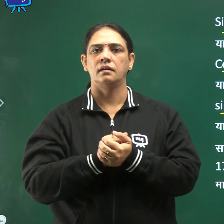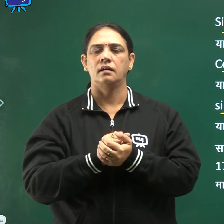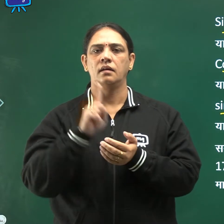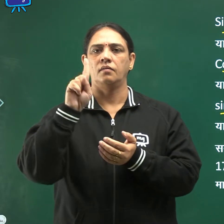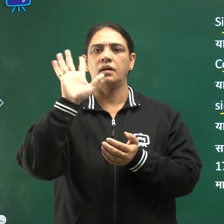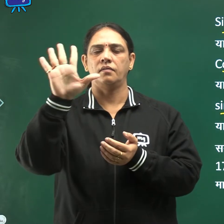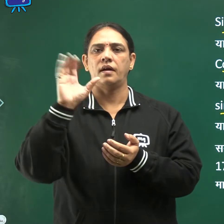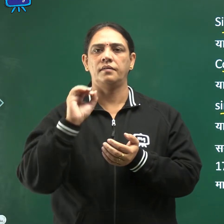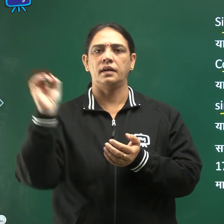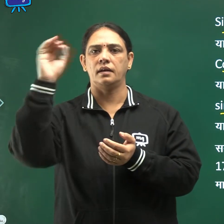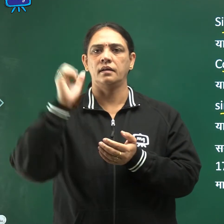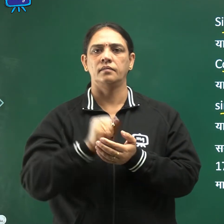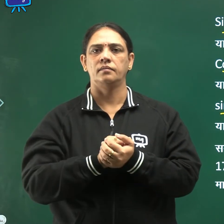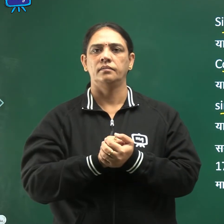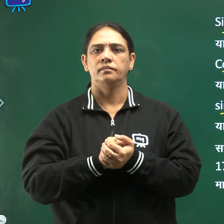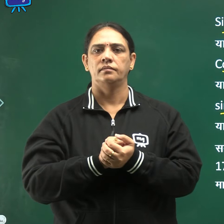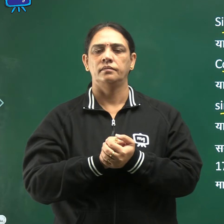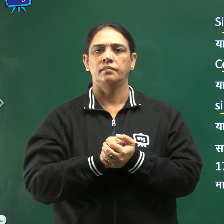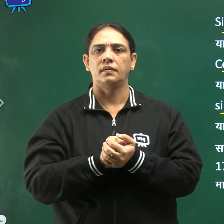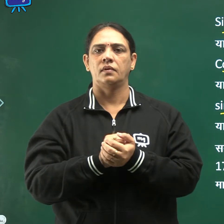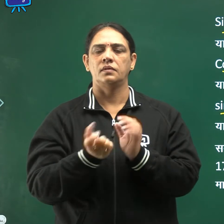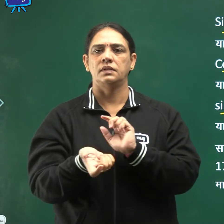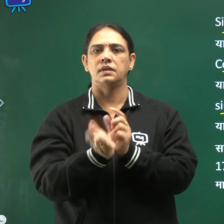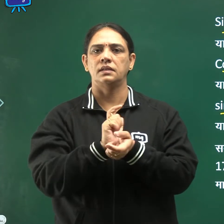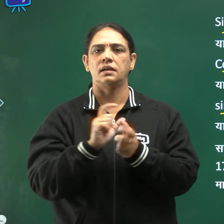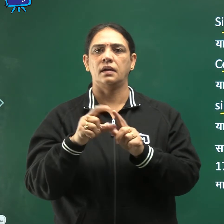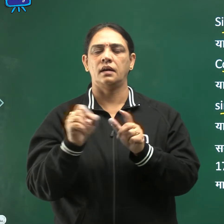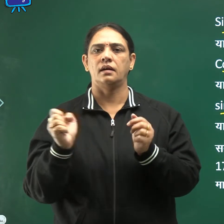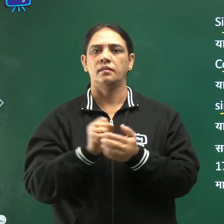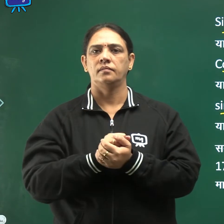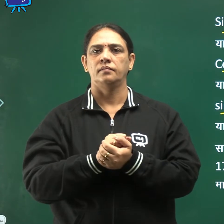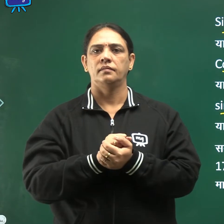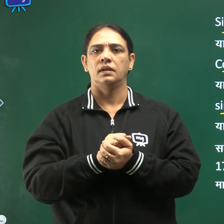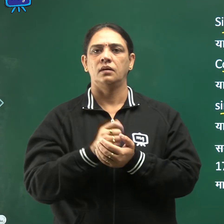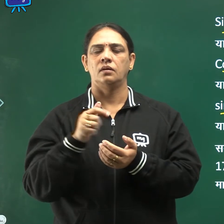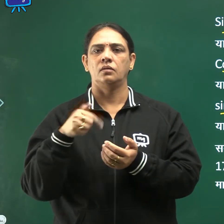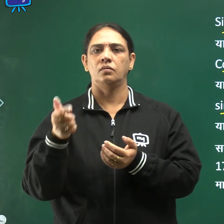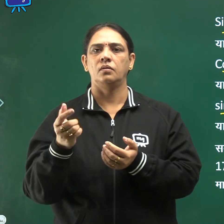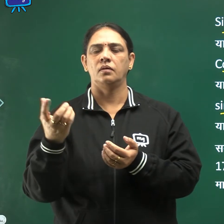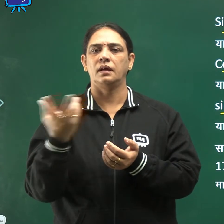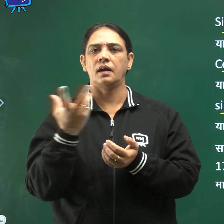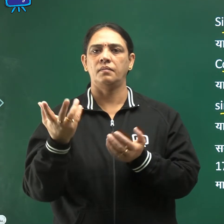15 डिग्री को चेंज करेंगे तो क्या मिलेगा